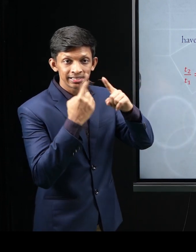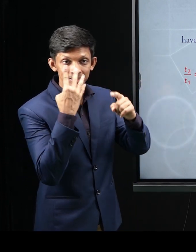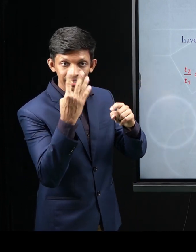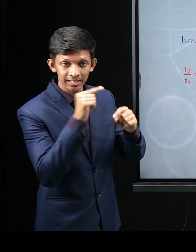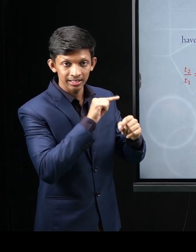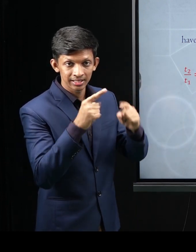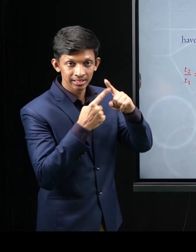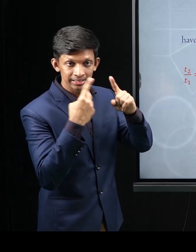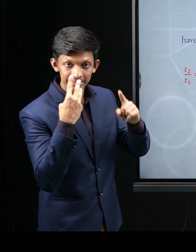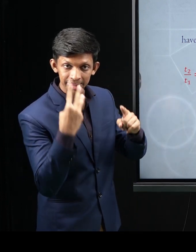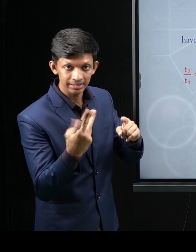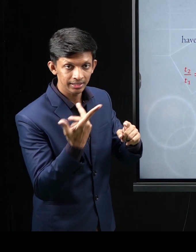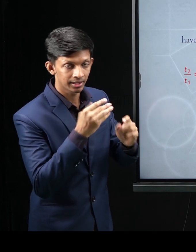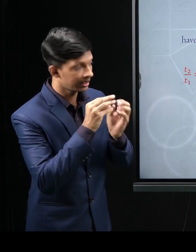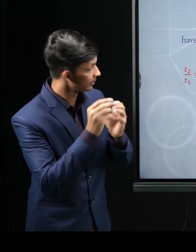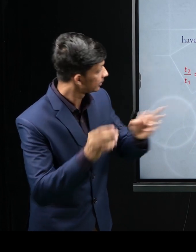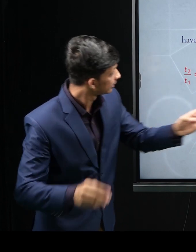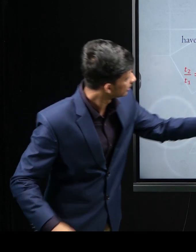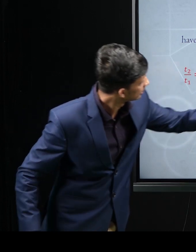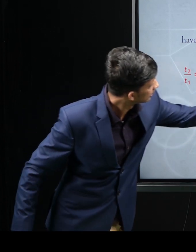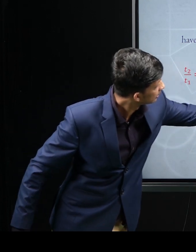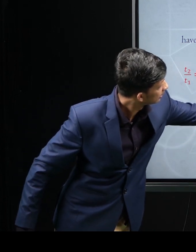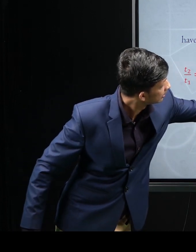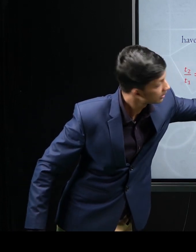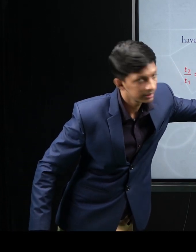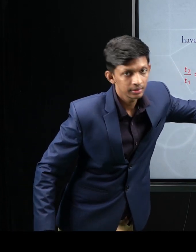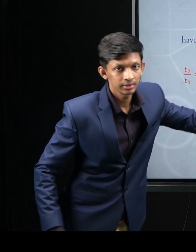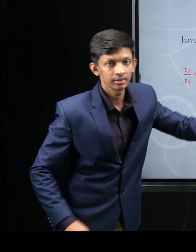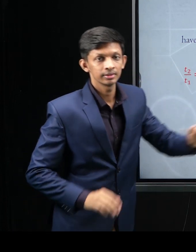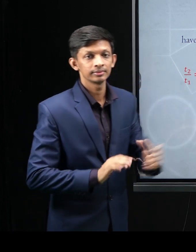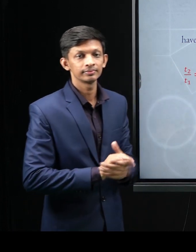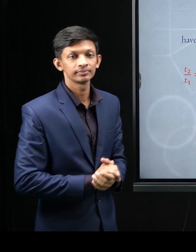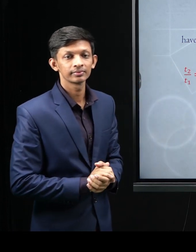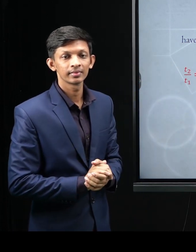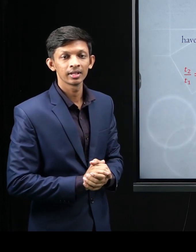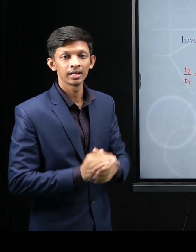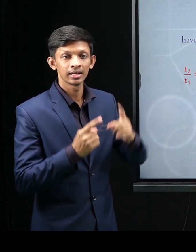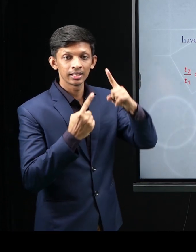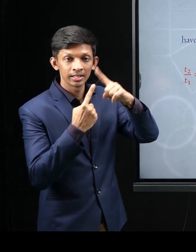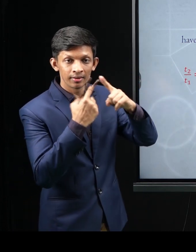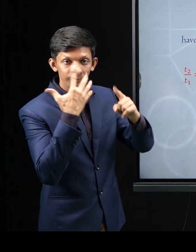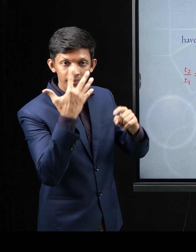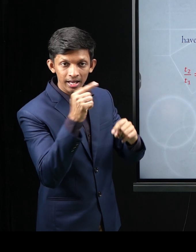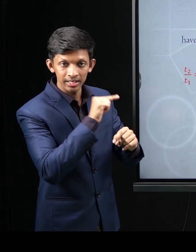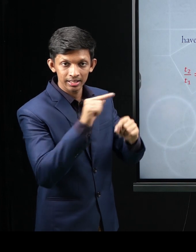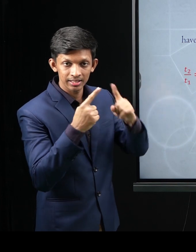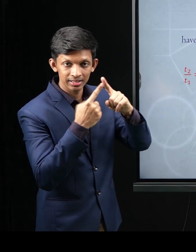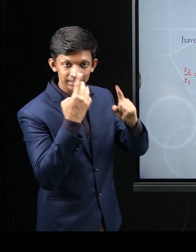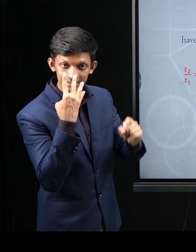AR క్యూబ్ by AR square is equal to R. T5 by T4 is equal to AR power 4 by AR